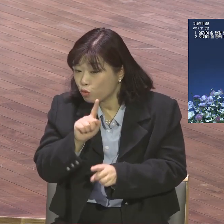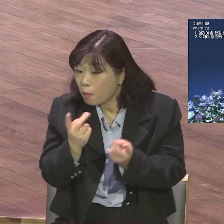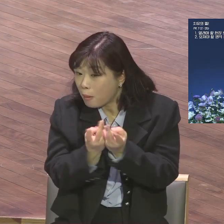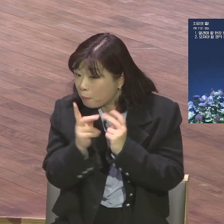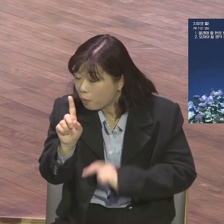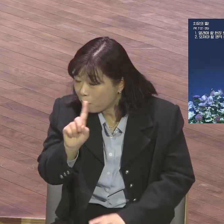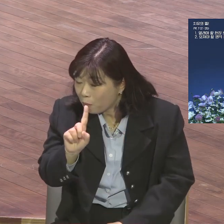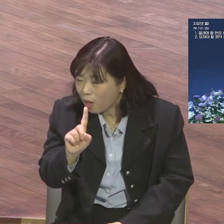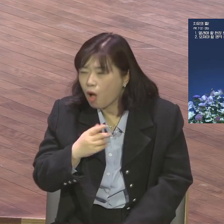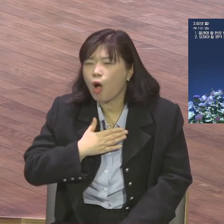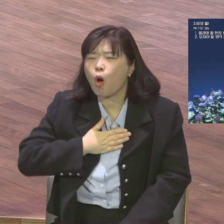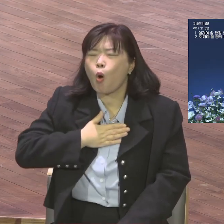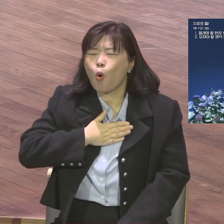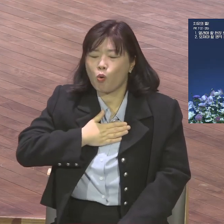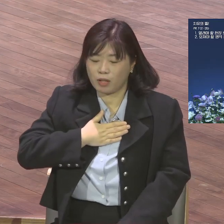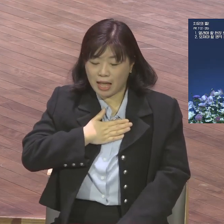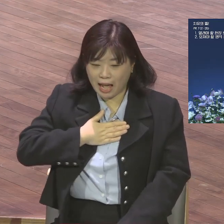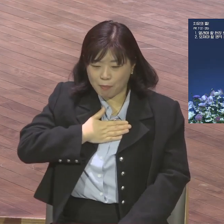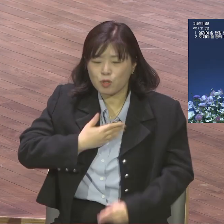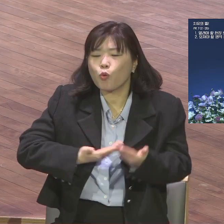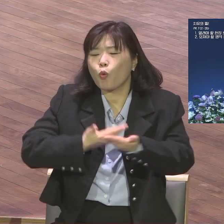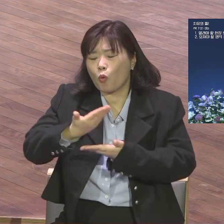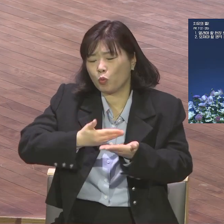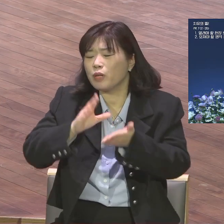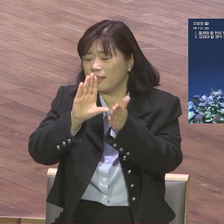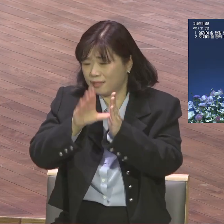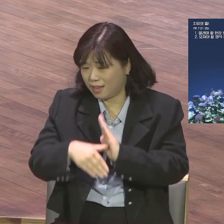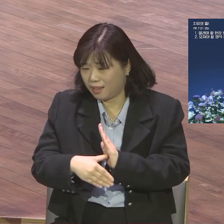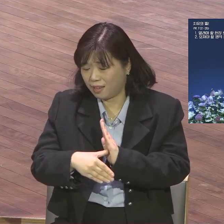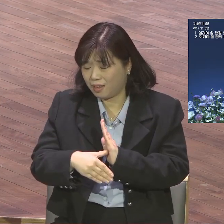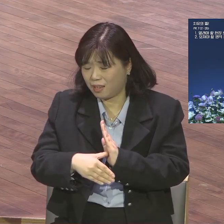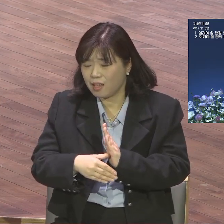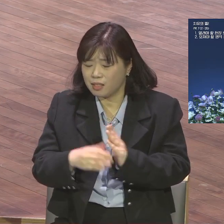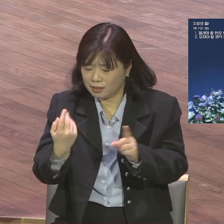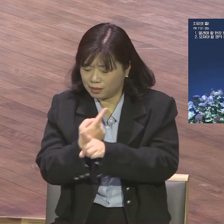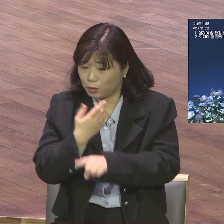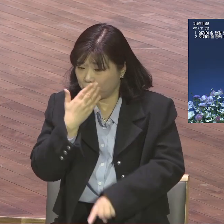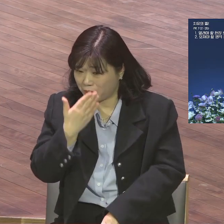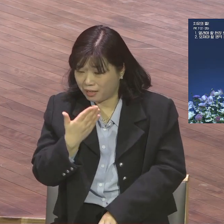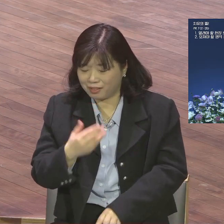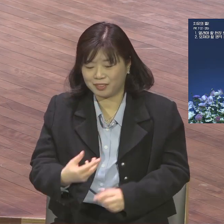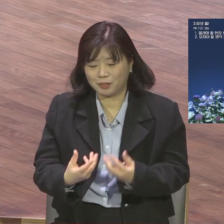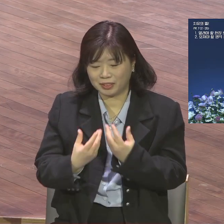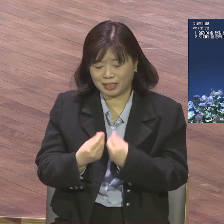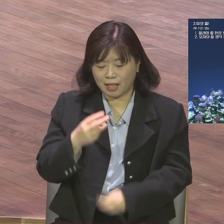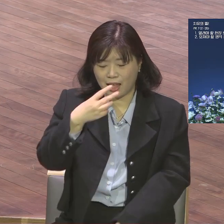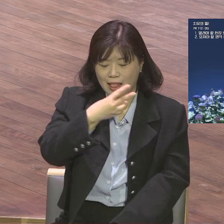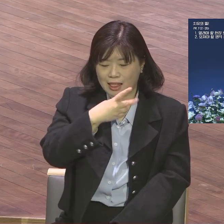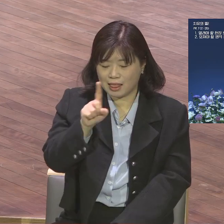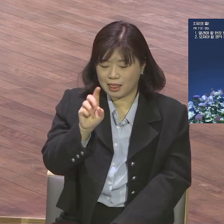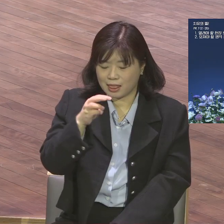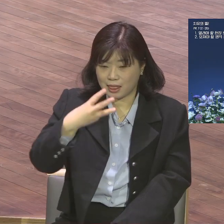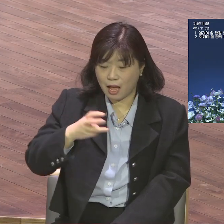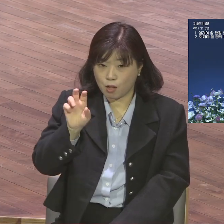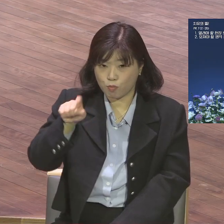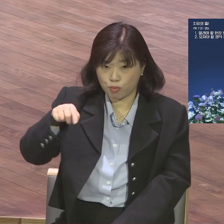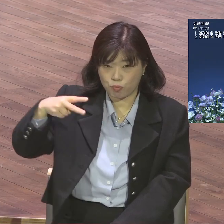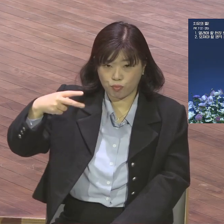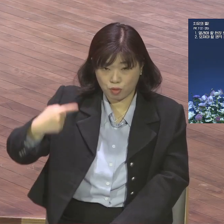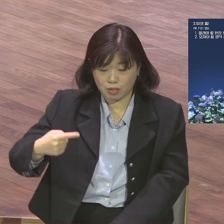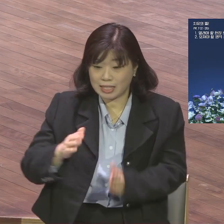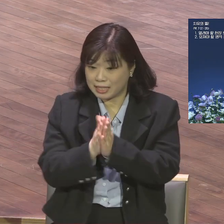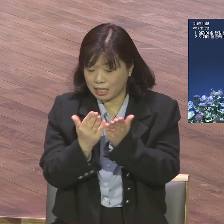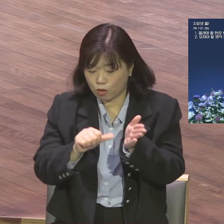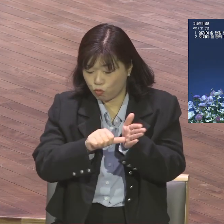함께 느낄 수 있을 때 비로소 우리는 이웃의 고통을 치유하는 도구로 쓰임받을 수 있다.